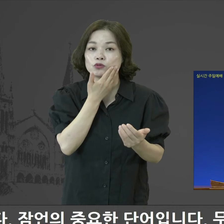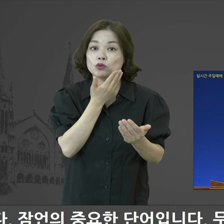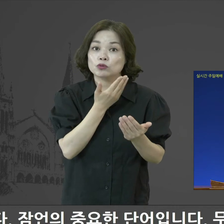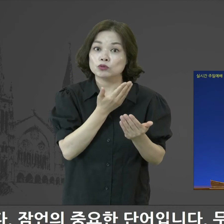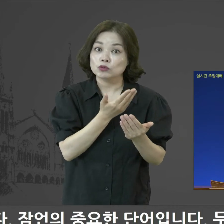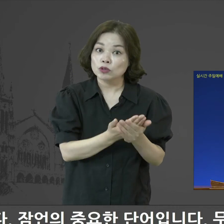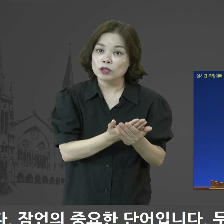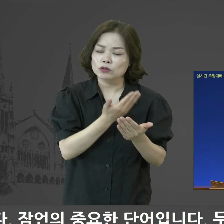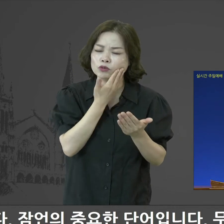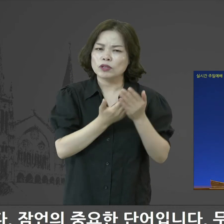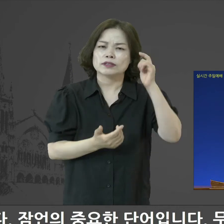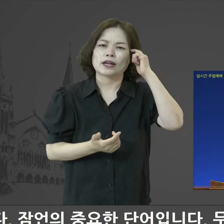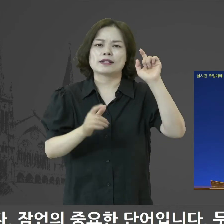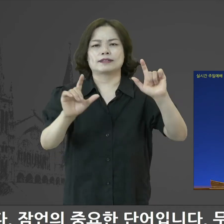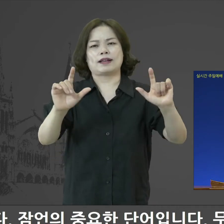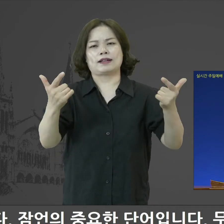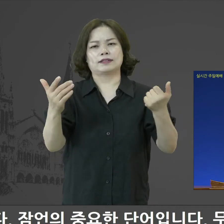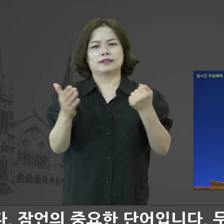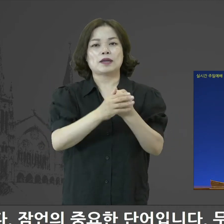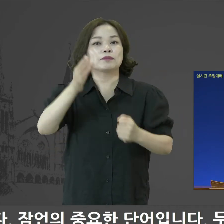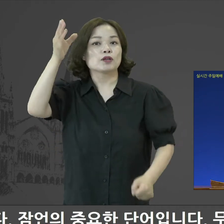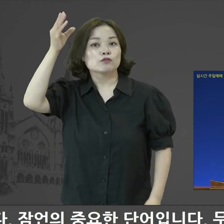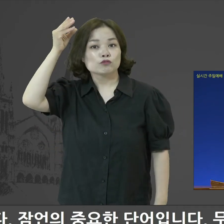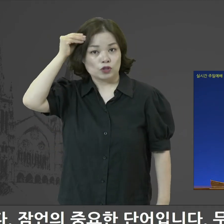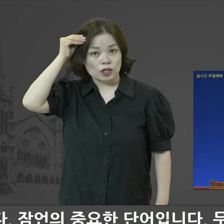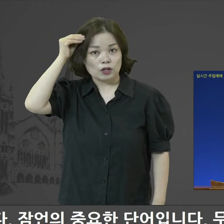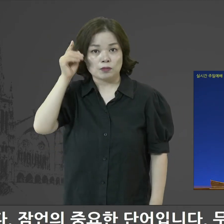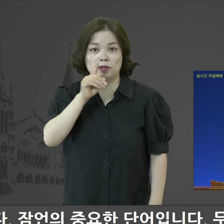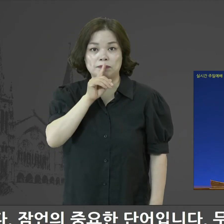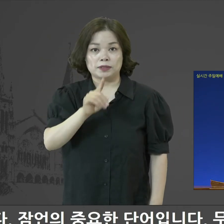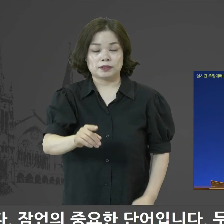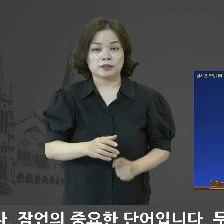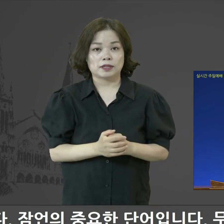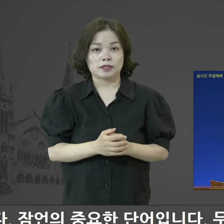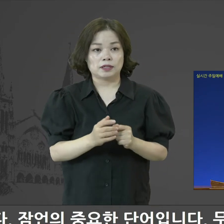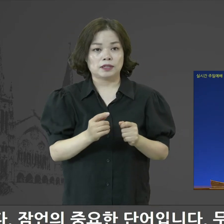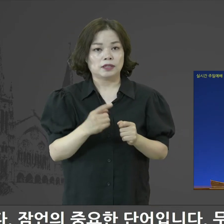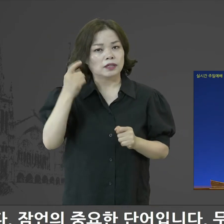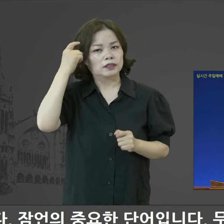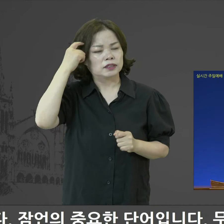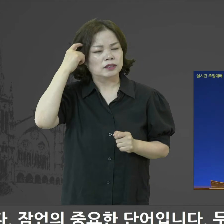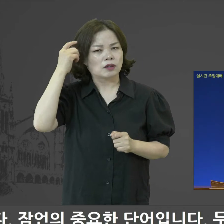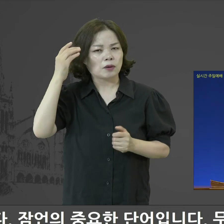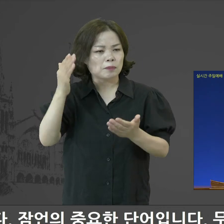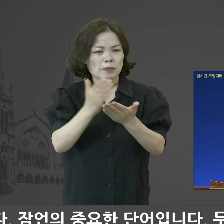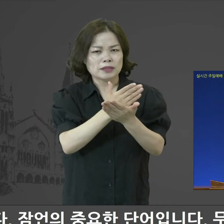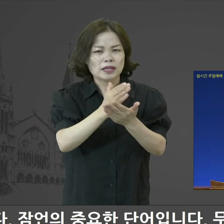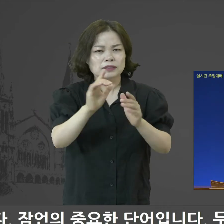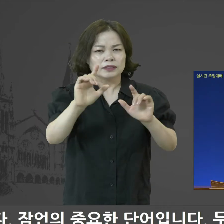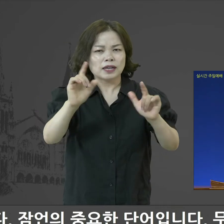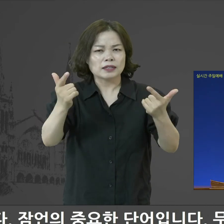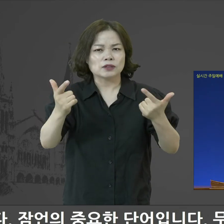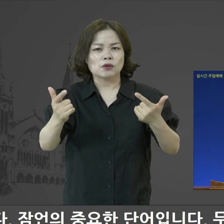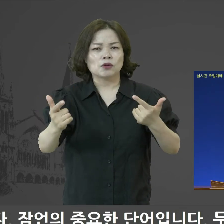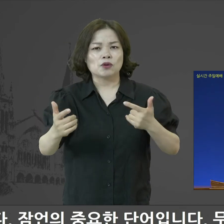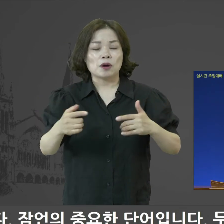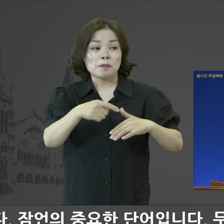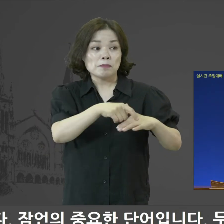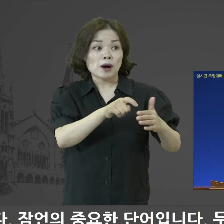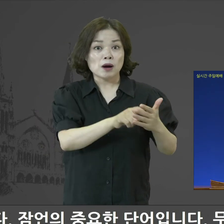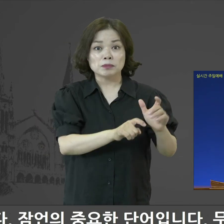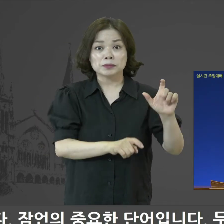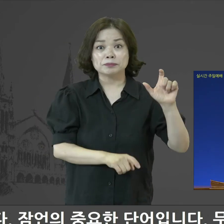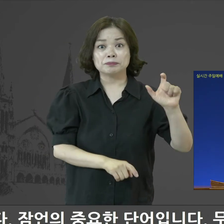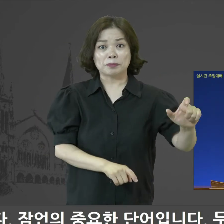것을 소중히 여기지 않기 때문에 무지한 겁니다. 지적 판단 능력의 의미가 아니라 마음이